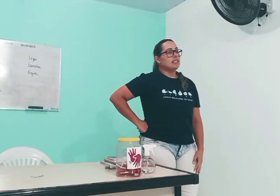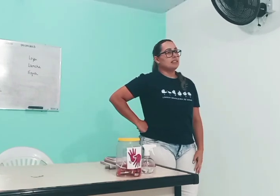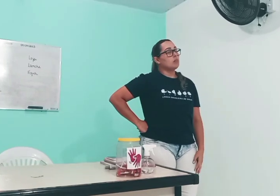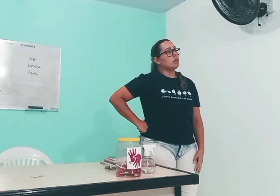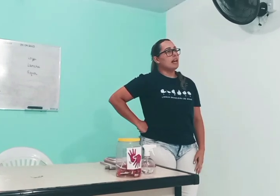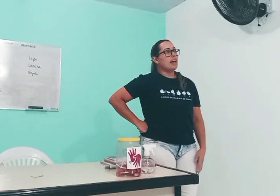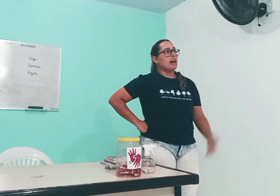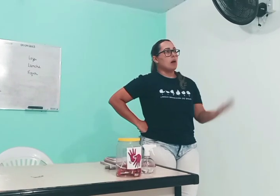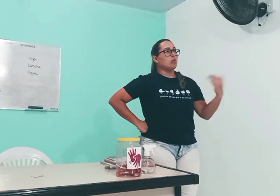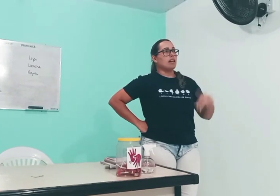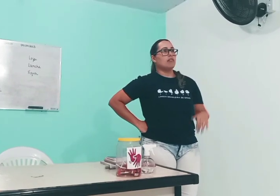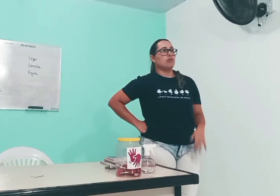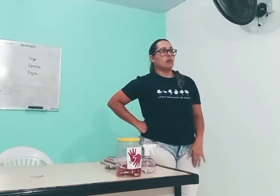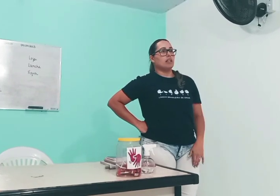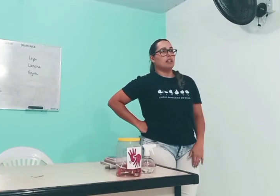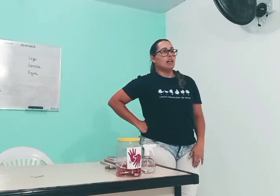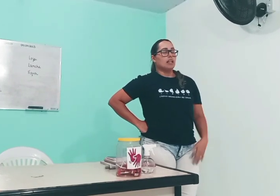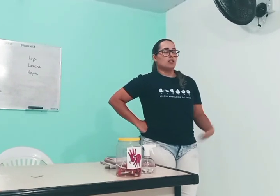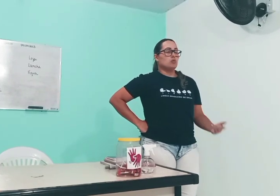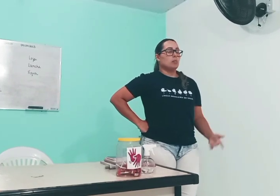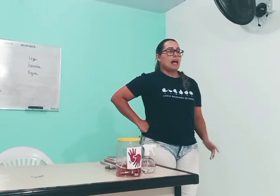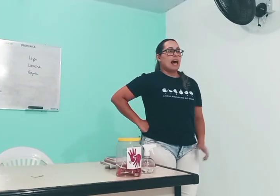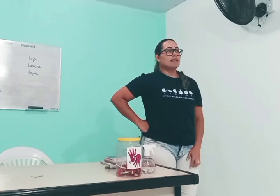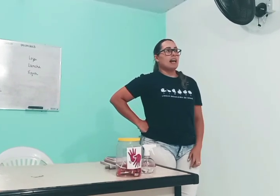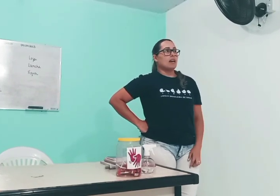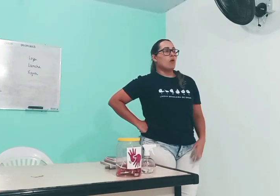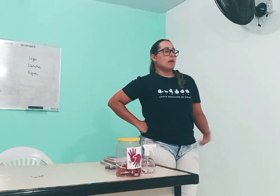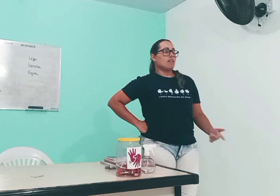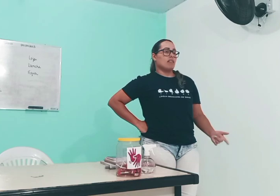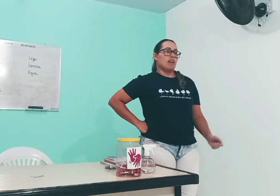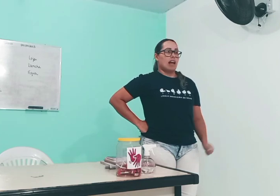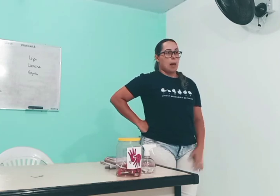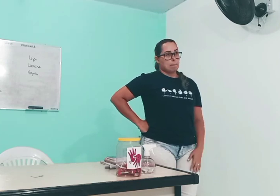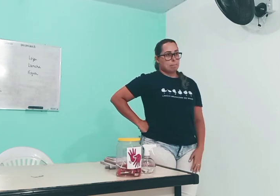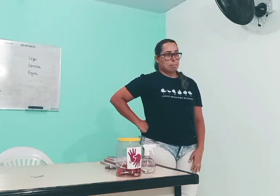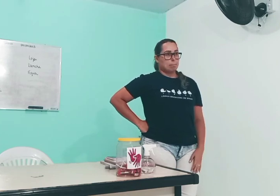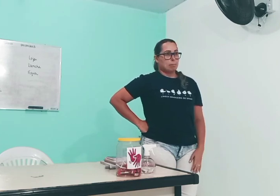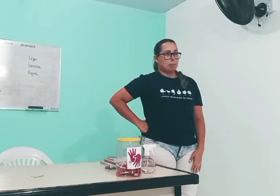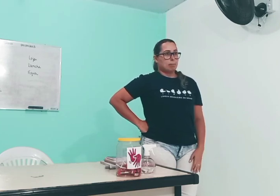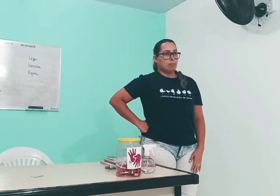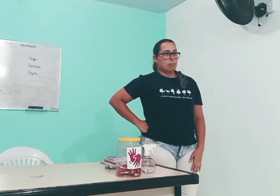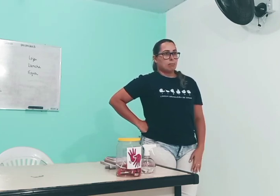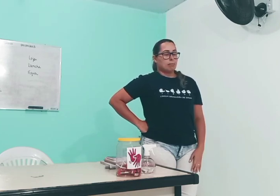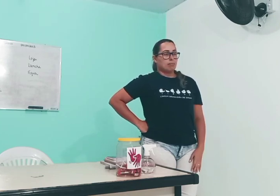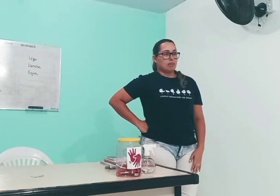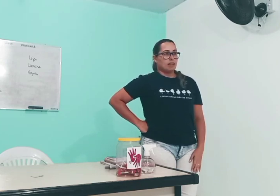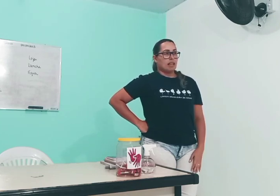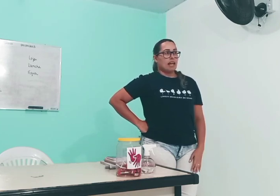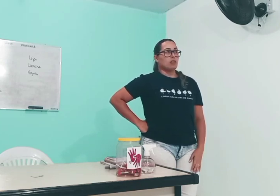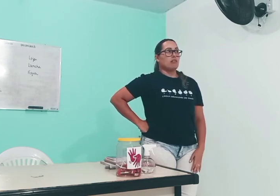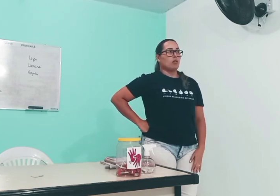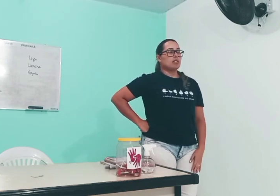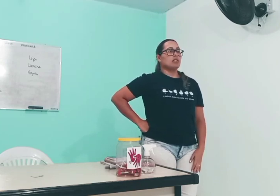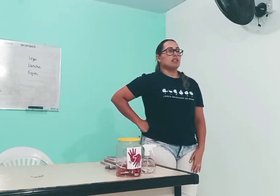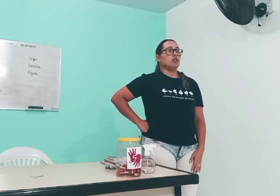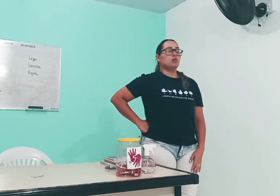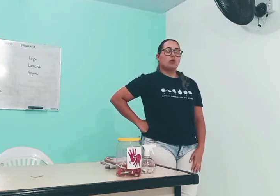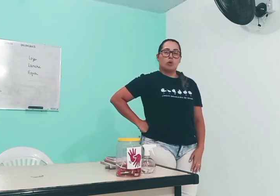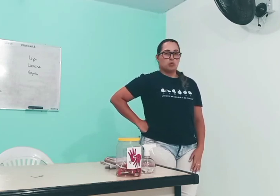da mulher, a mulher foi estuprada, aí como é que vai falar? Né? Então ela falou assim, que